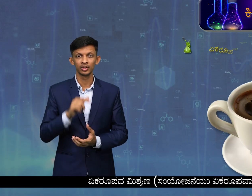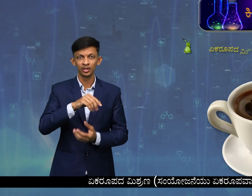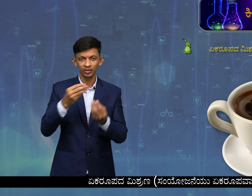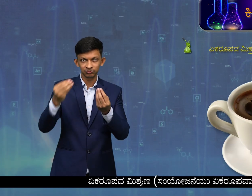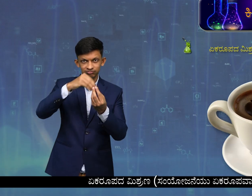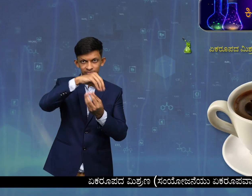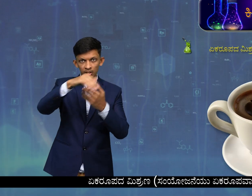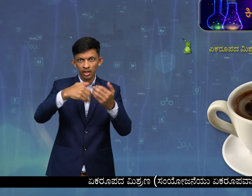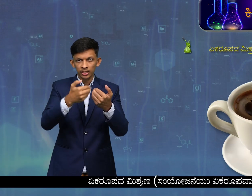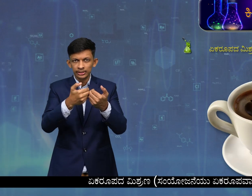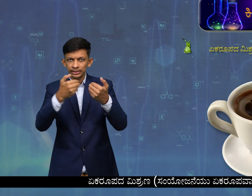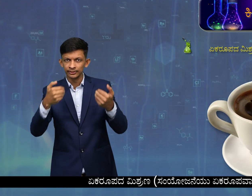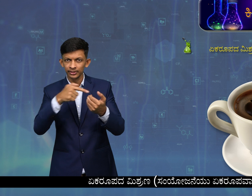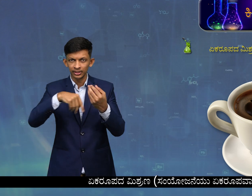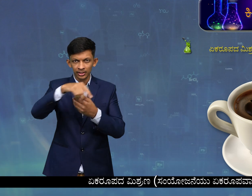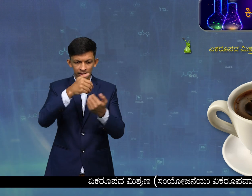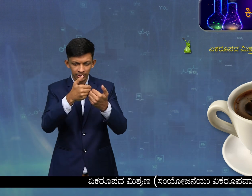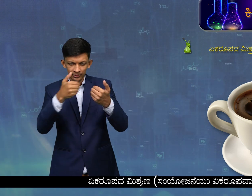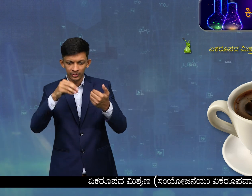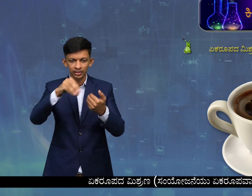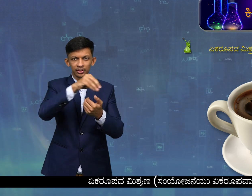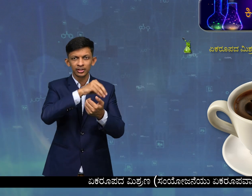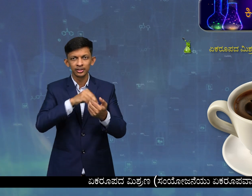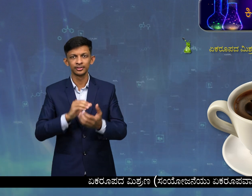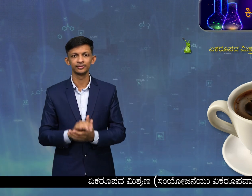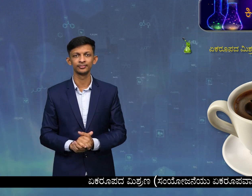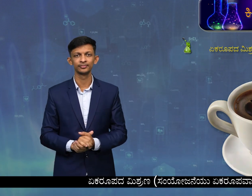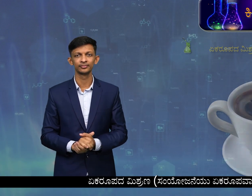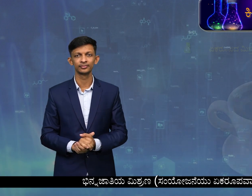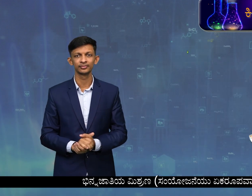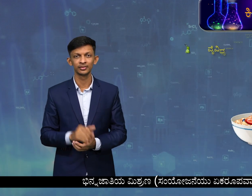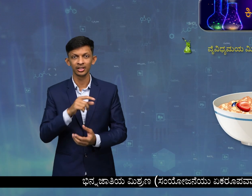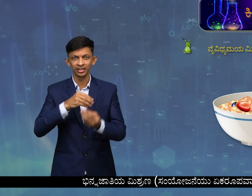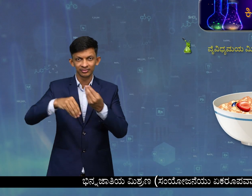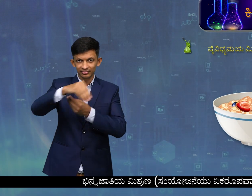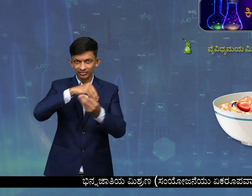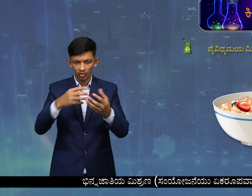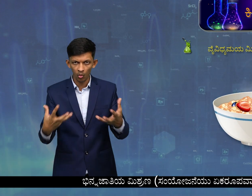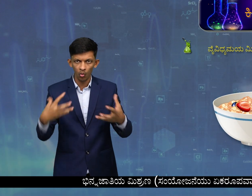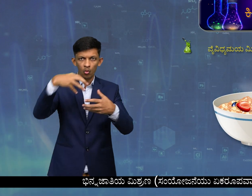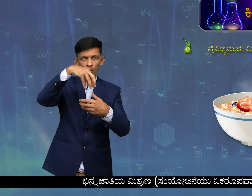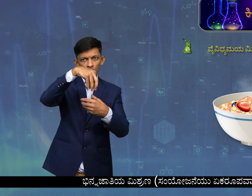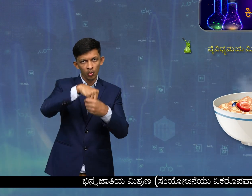ಏಕರೂಪದ ಮಿಶ್ರಣ. ಸಂಯೋಜನೆಯು ಏಕರೂಪವಾಗಿದೆ. ಭಿನ್ನ ಜಾತಿಯ ಮಿಶ್ರಣ.